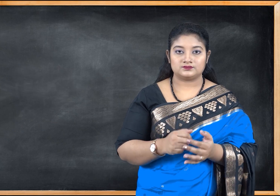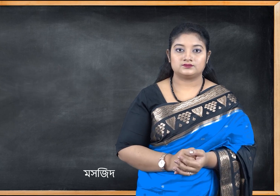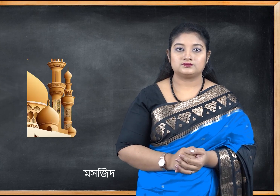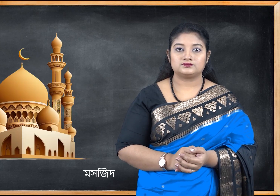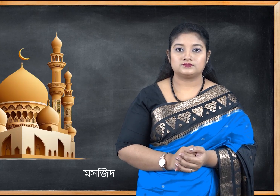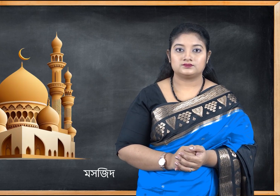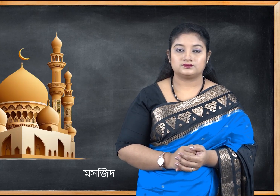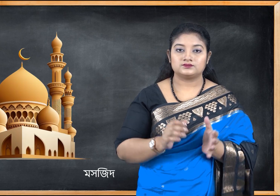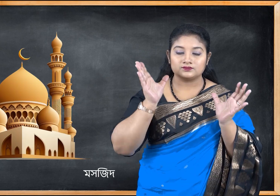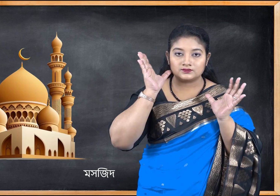মসজিদ,